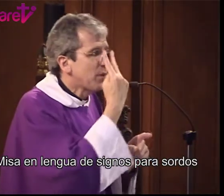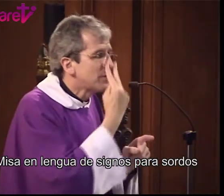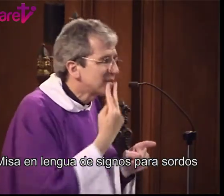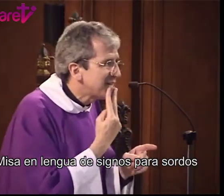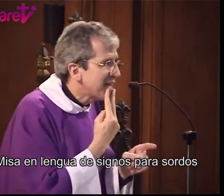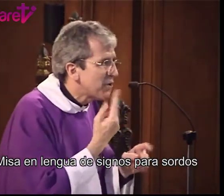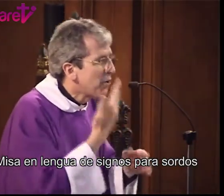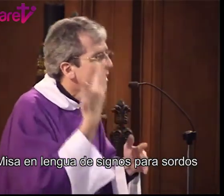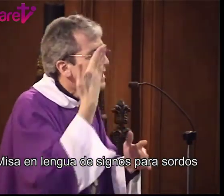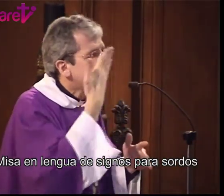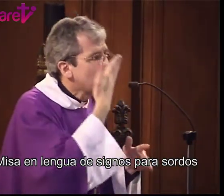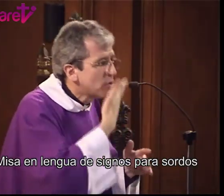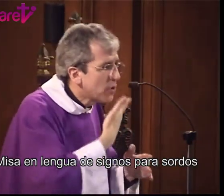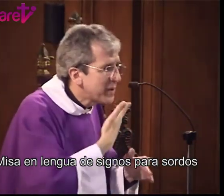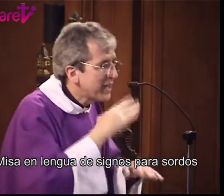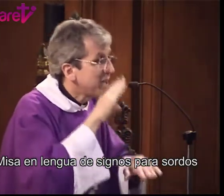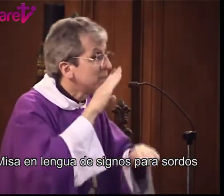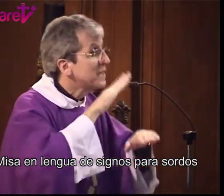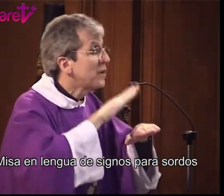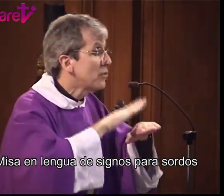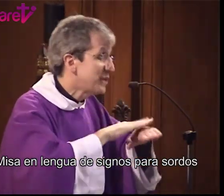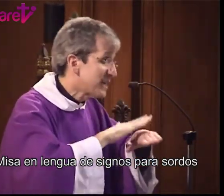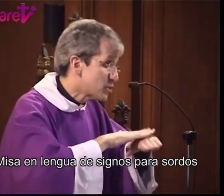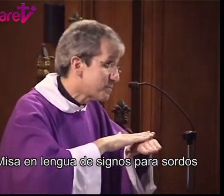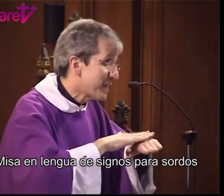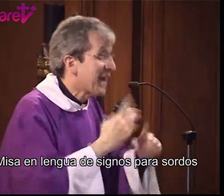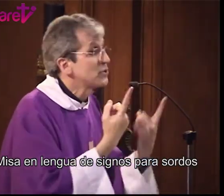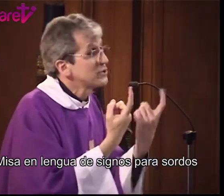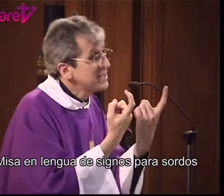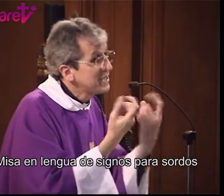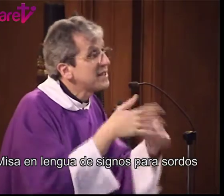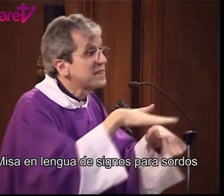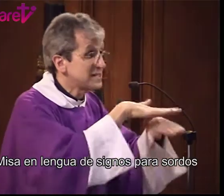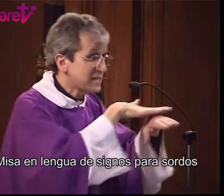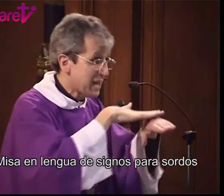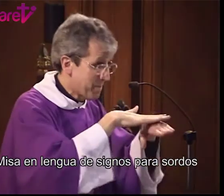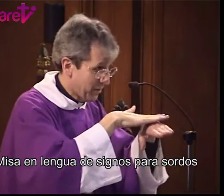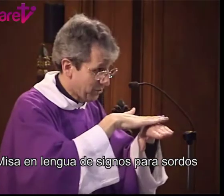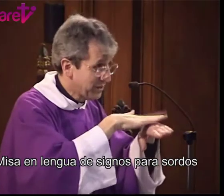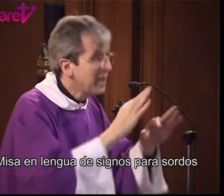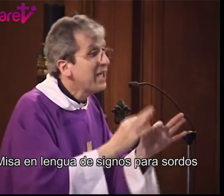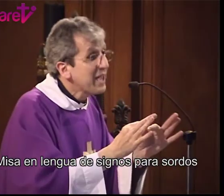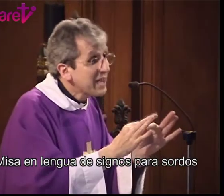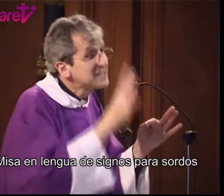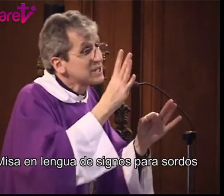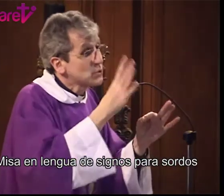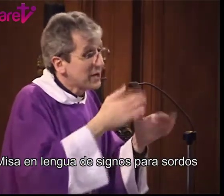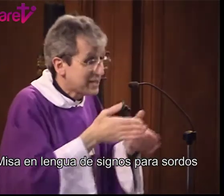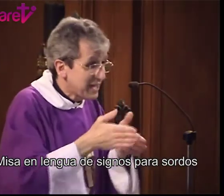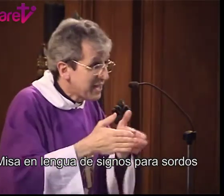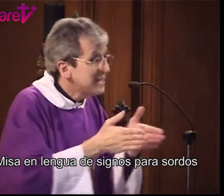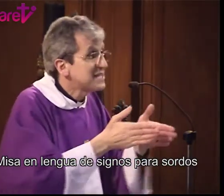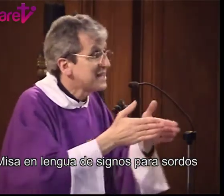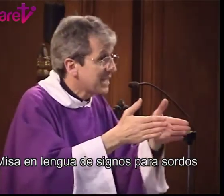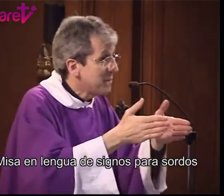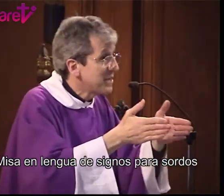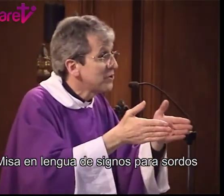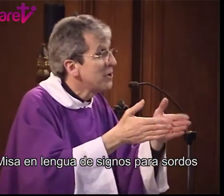es ciego, que uno no ve, que uno tiene sus pecados y que necesita el perdón, es la suerte y es el camino